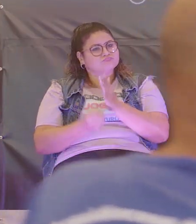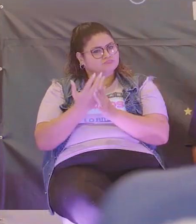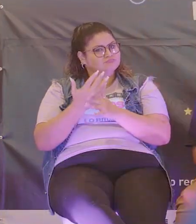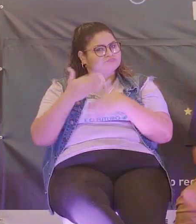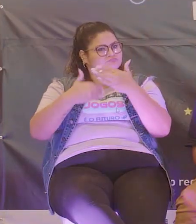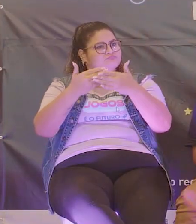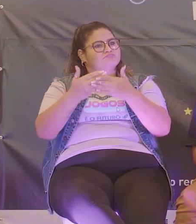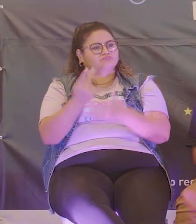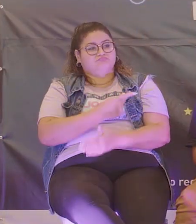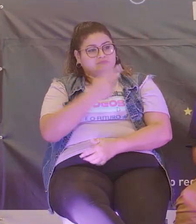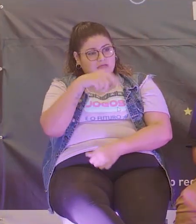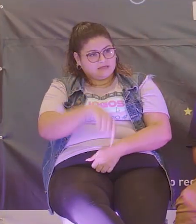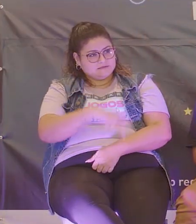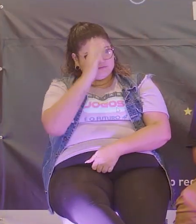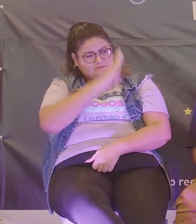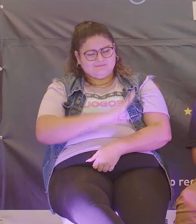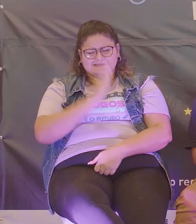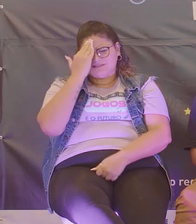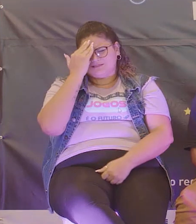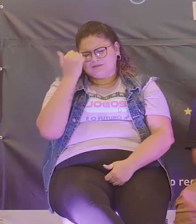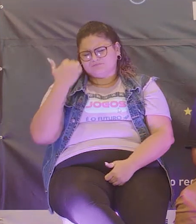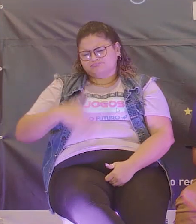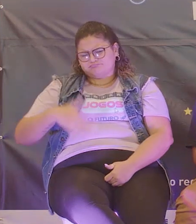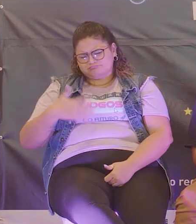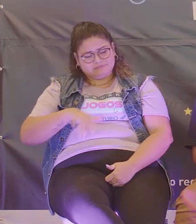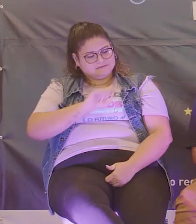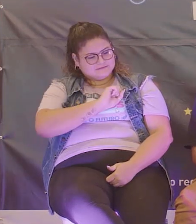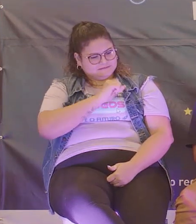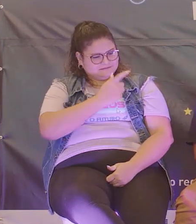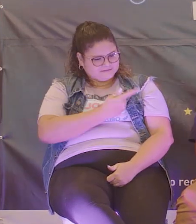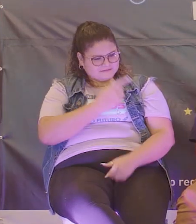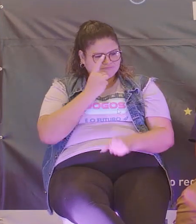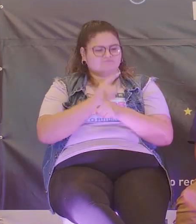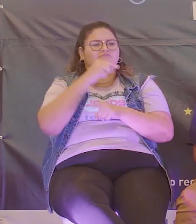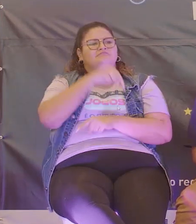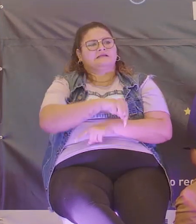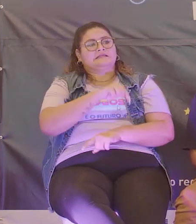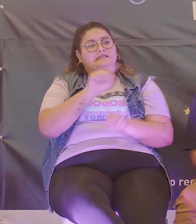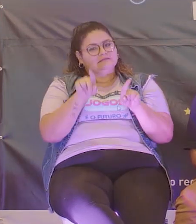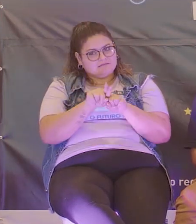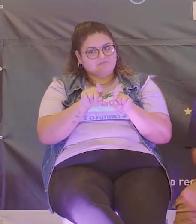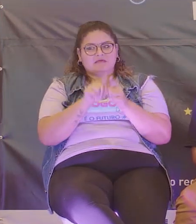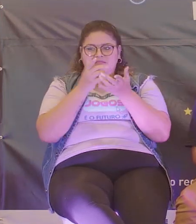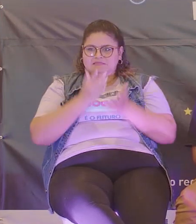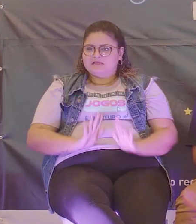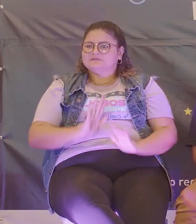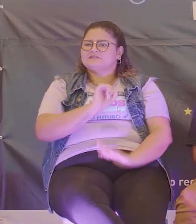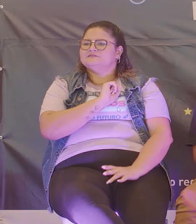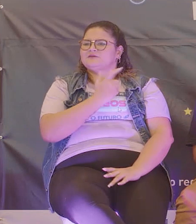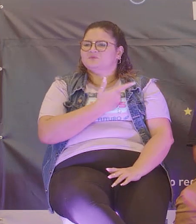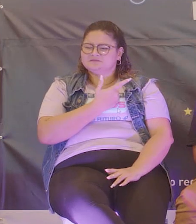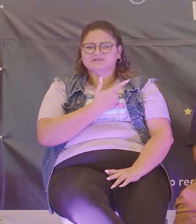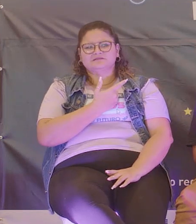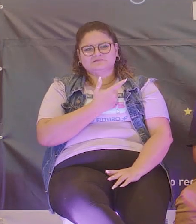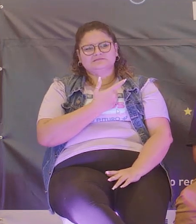posso dizer aqui do Brasil, que está do mundo. De São Gonçalo, né, cara? Descobri hoje você aqui de São Gonçalo, então... Pessoal de São Gonçalo aí, nós temos